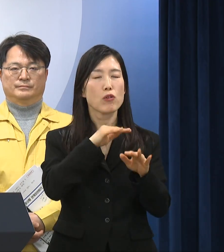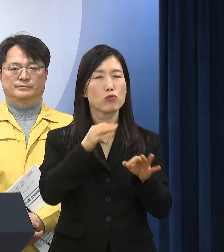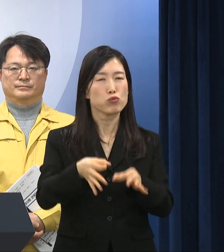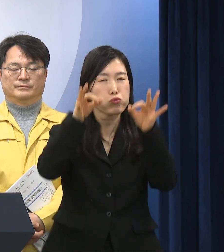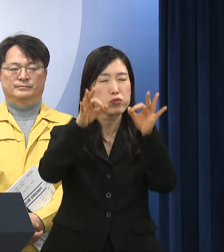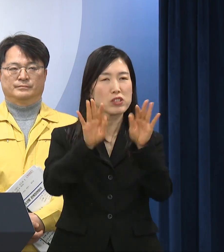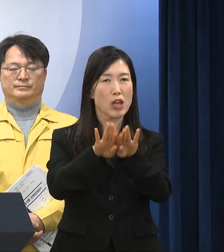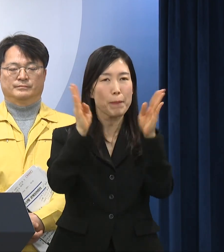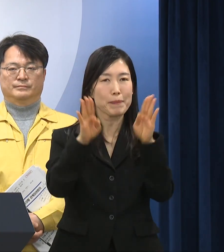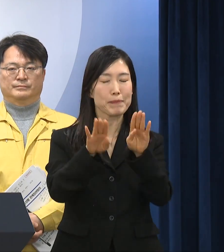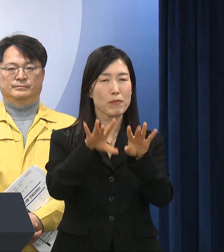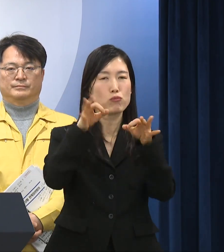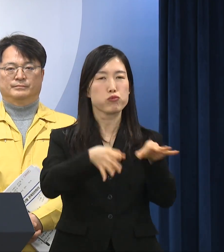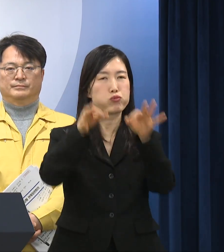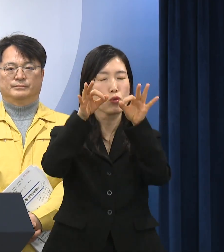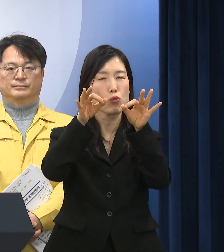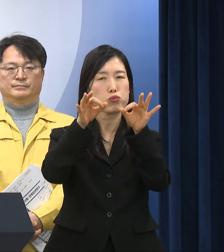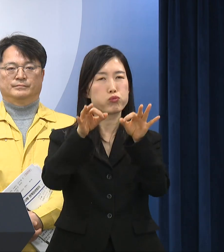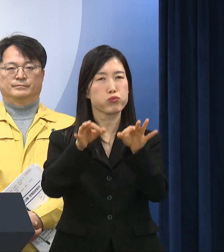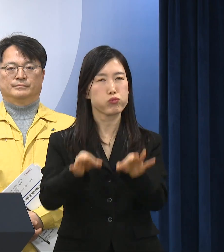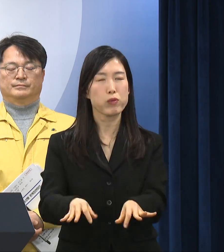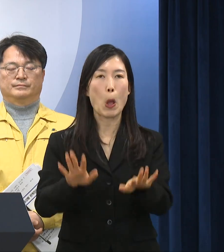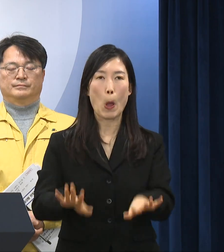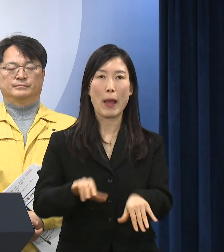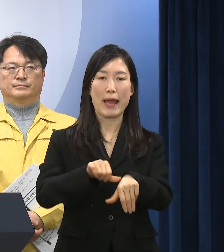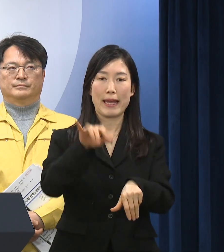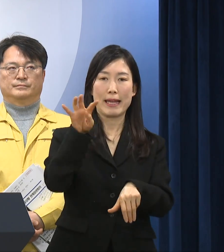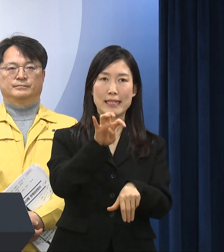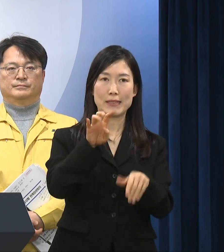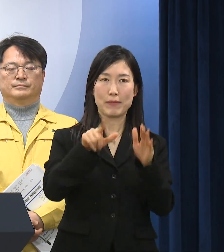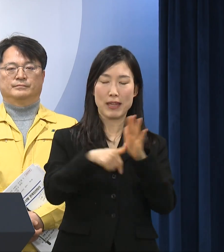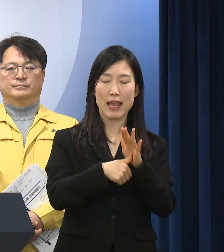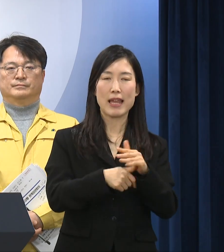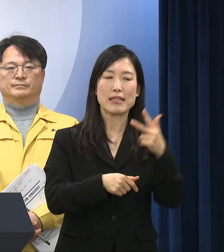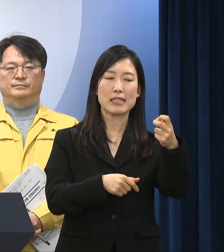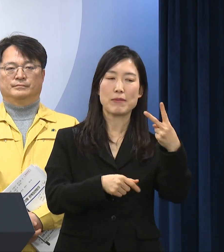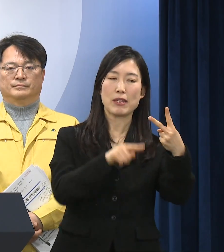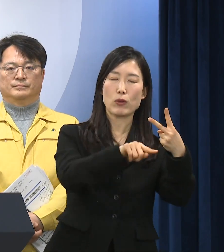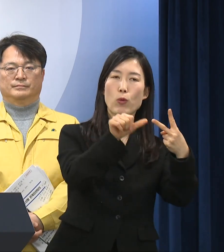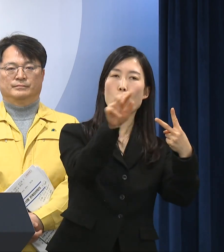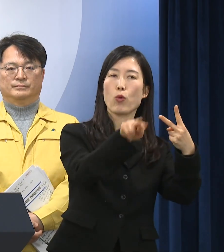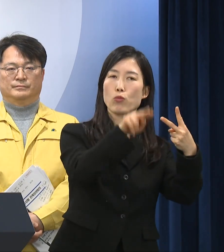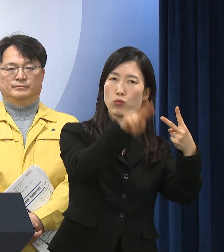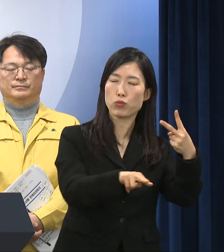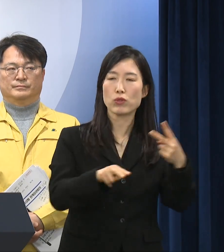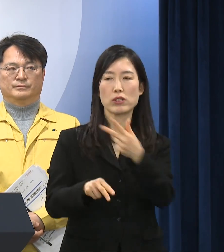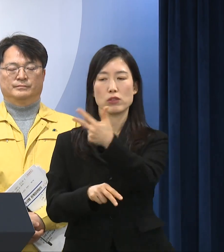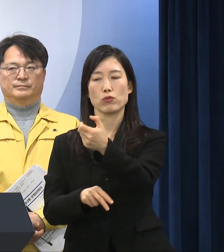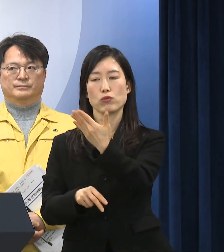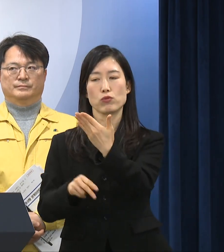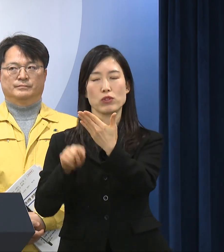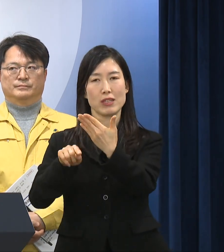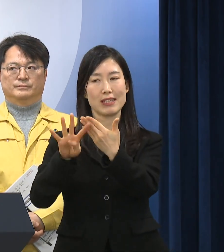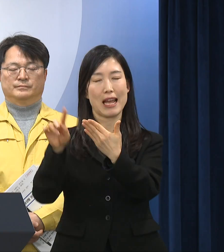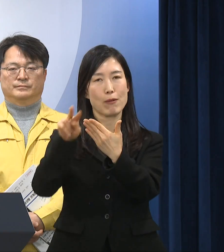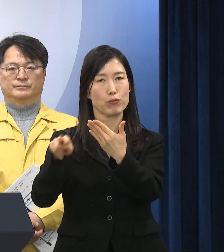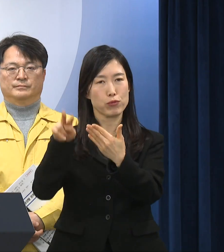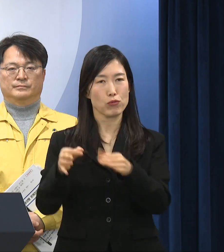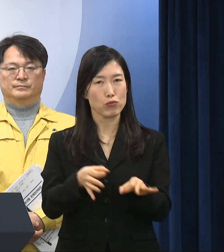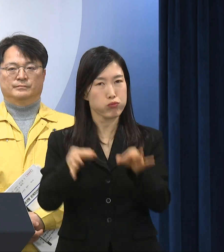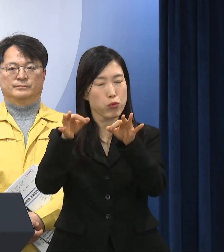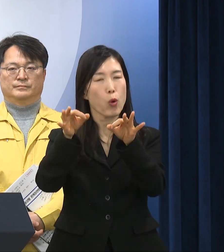하락하여 17시 45분 현재로서는 WTI는 72.5불, 브렌트유는 79.4불로